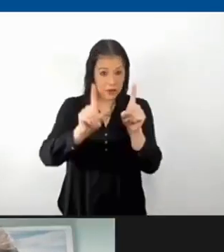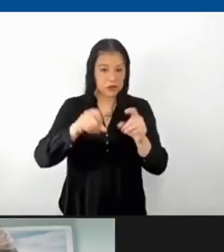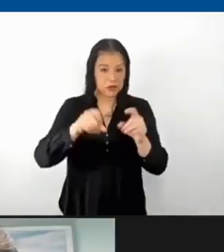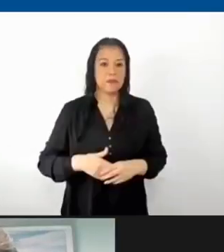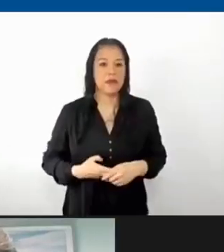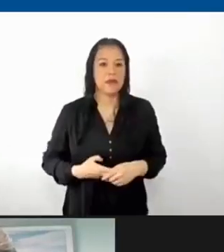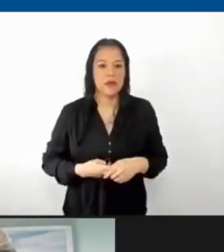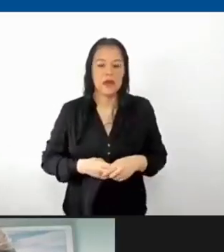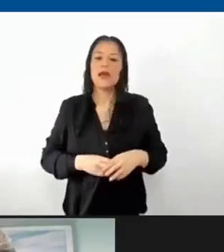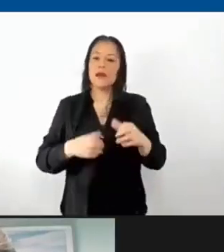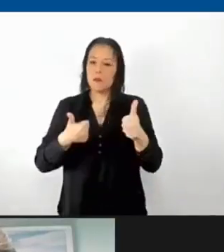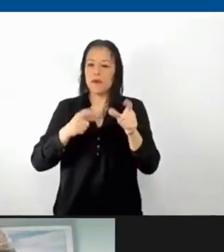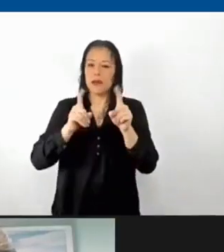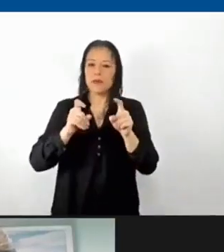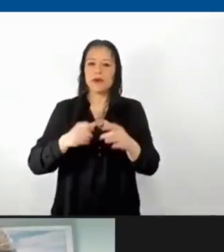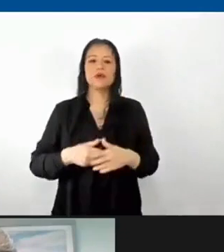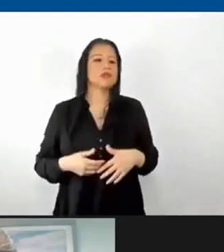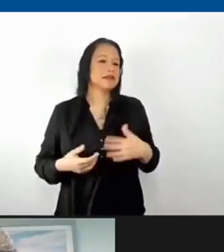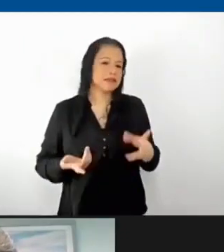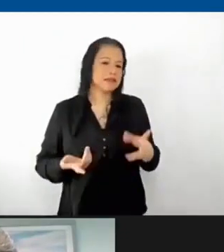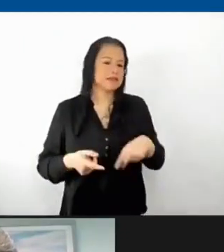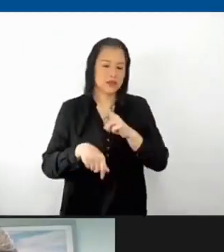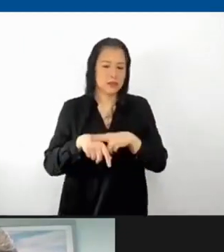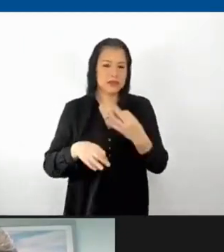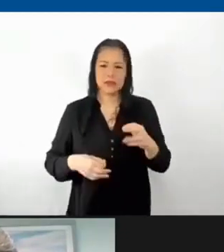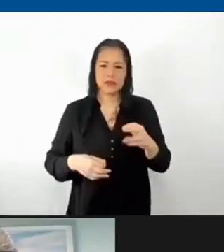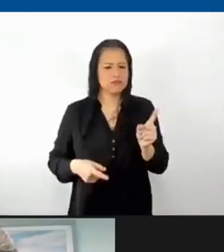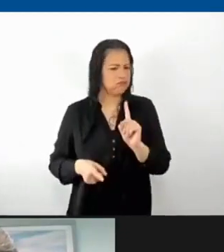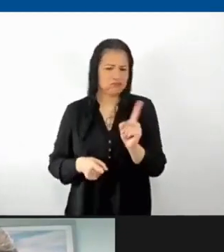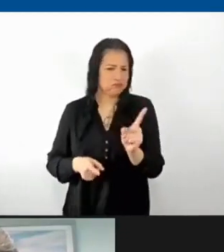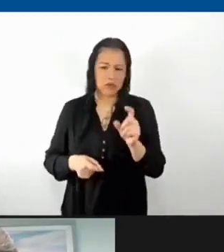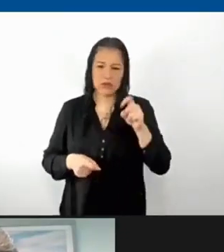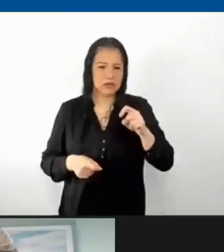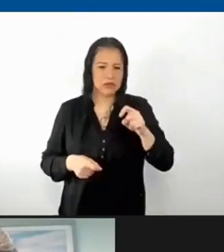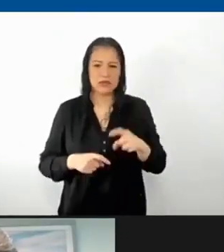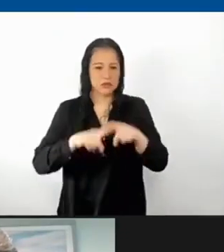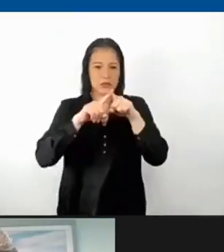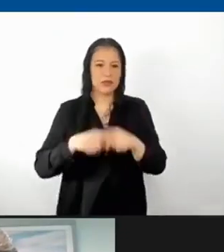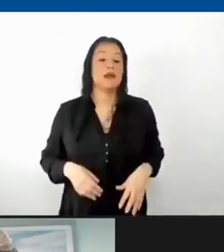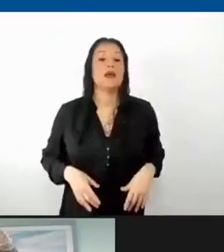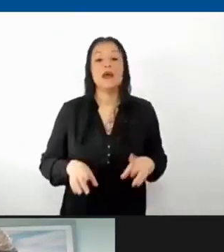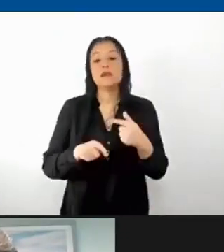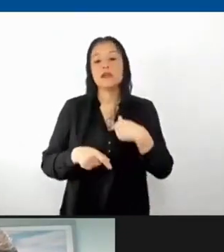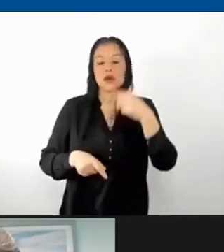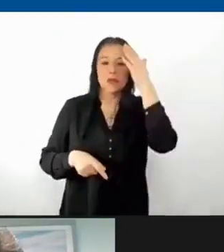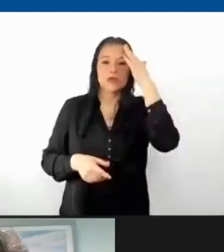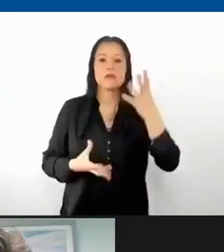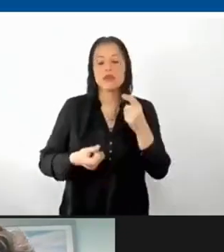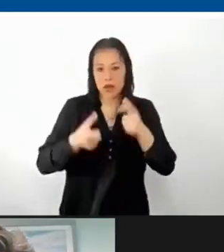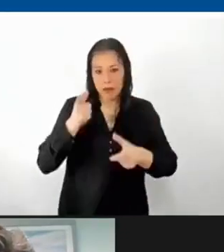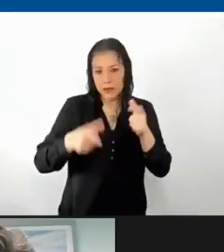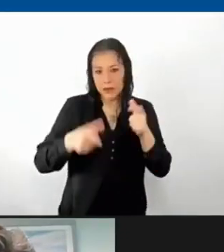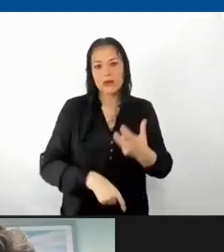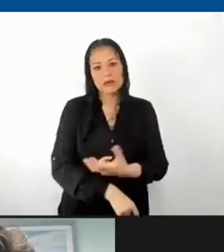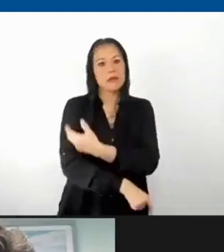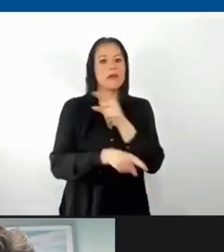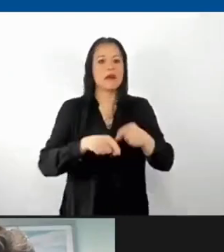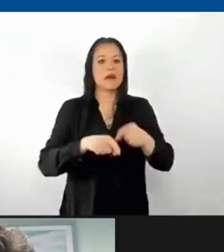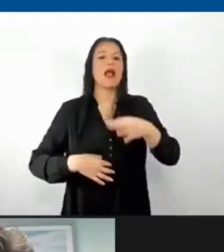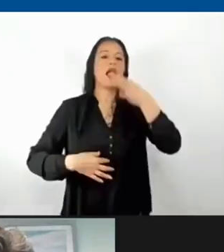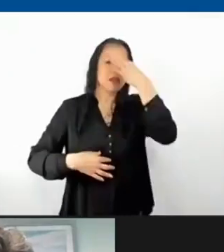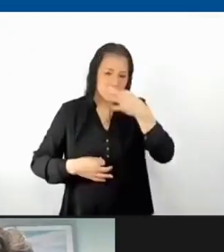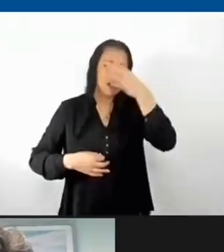Muy bien, esa es otra pregunta muy frecuente. Pues no, así como estoy seguro que mucho de la gente se ha vacunado contra la gripe o